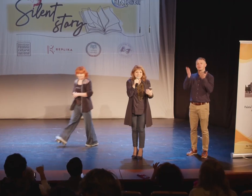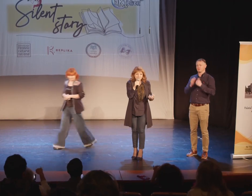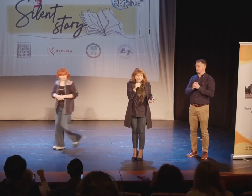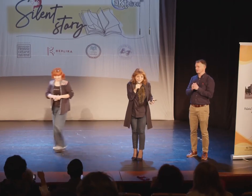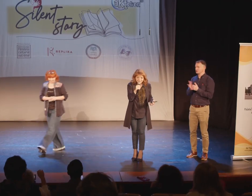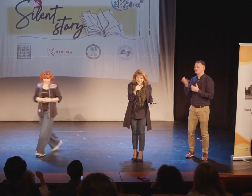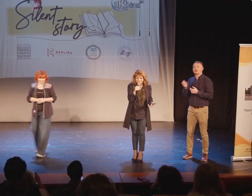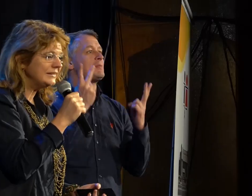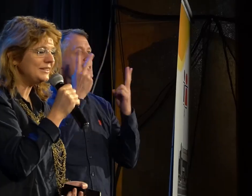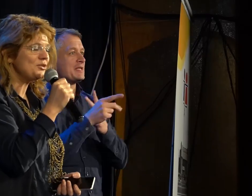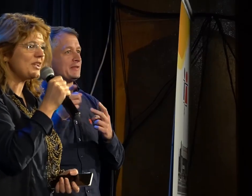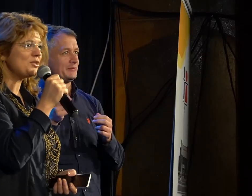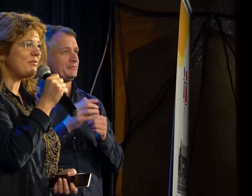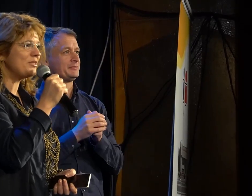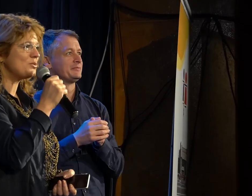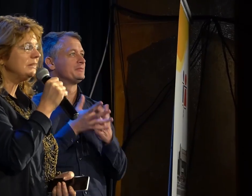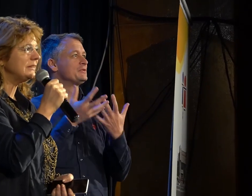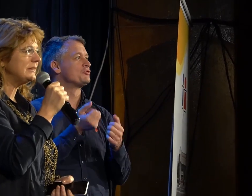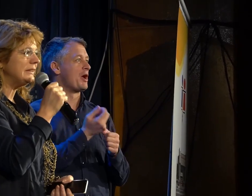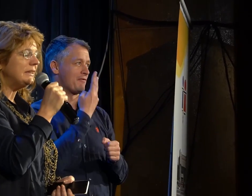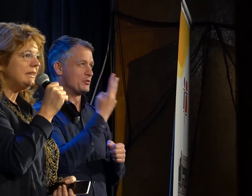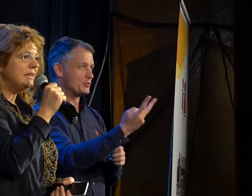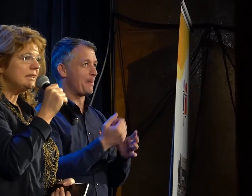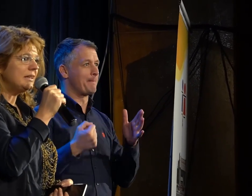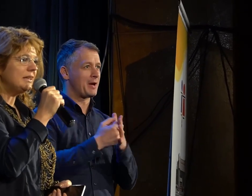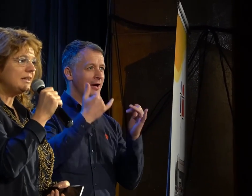Ce-am înțeles eu din ceea ce am văzut,